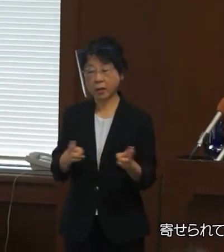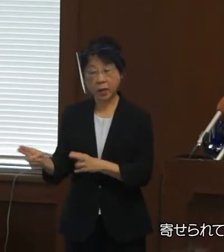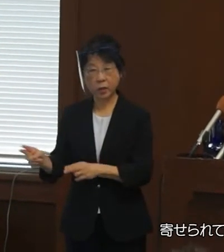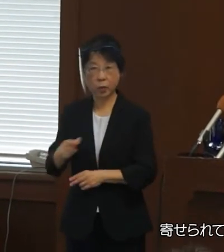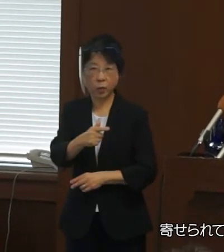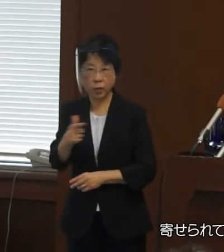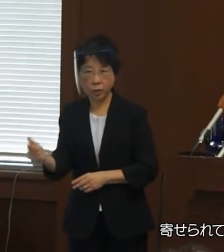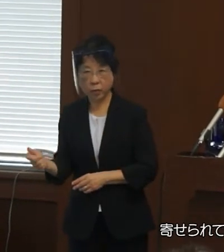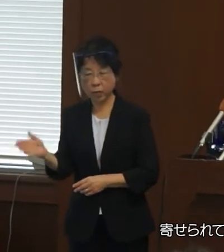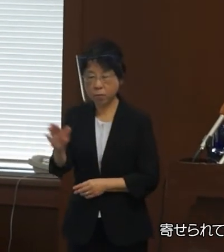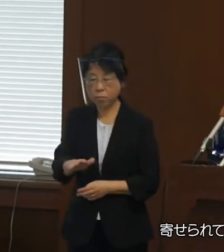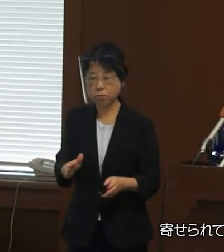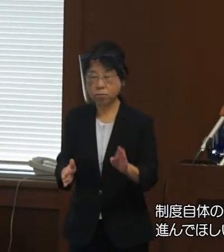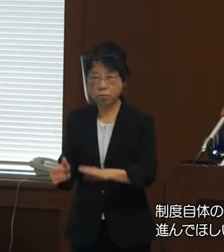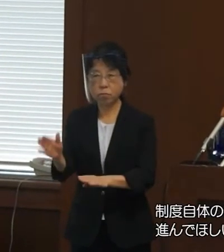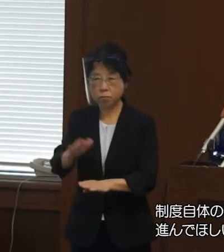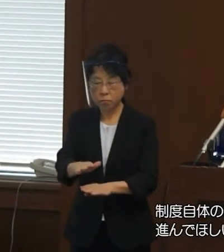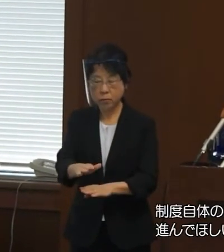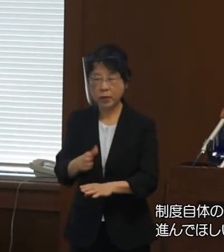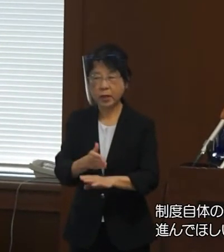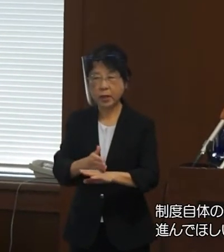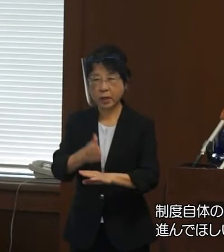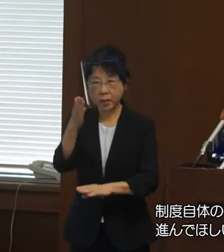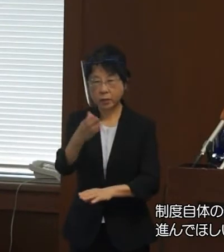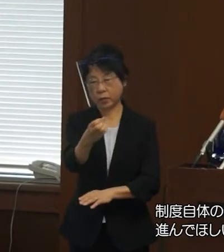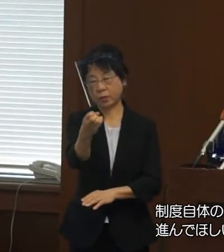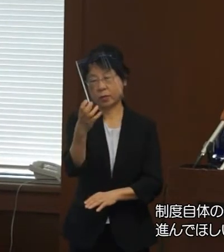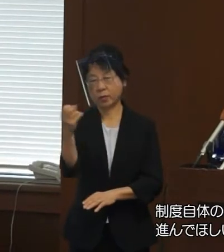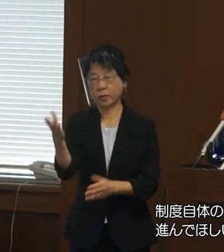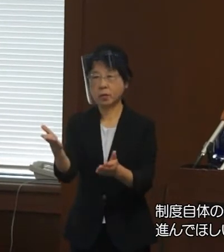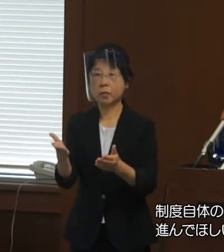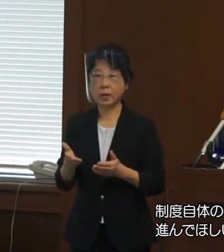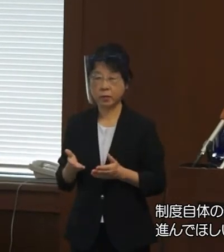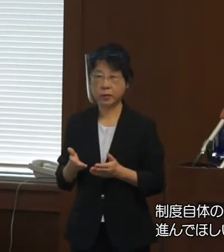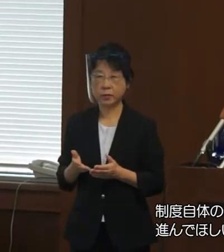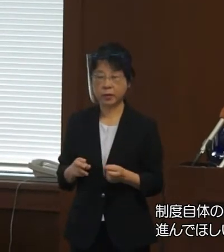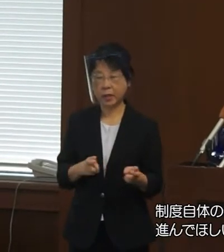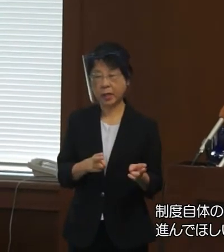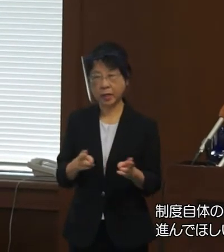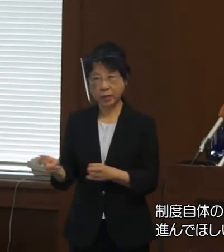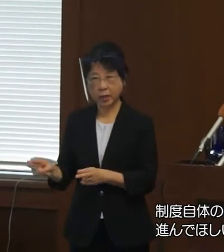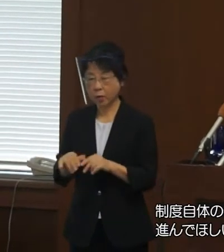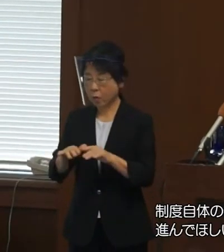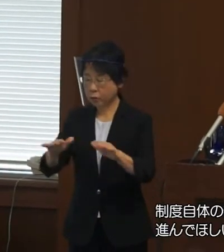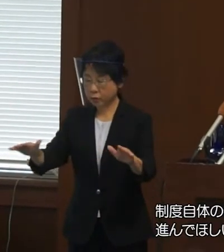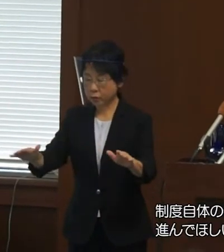ているようなので、制度自体の普及というのは進んでほしいなというふうに思います。